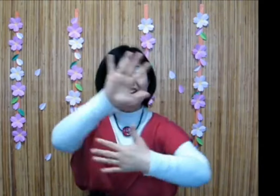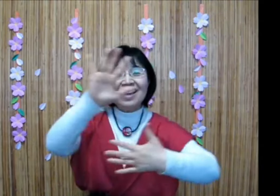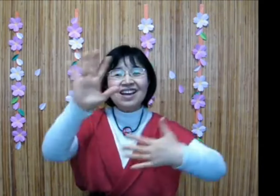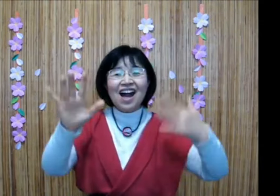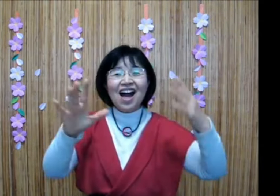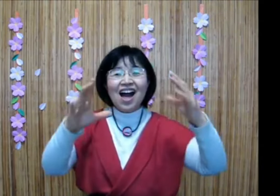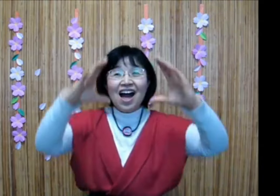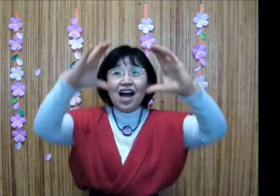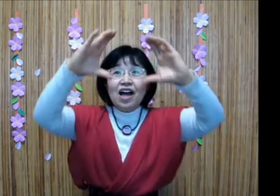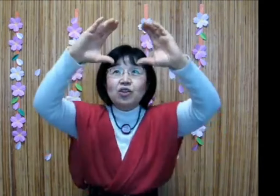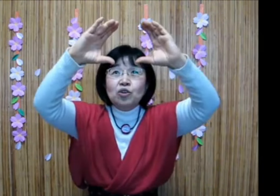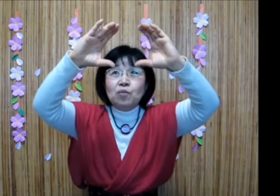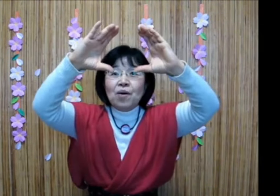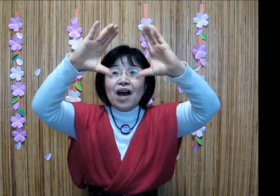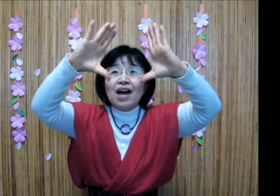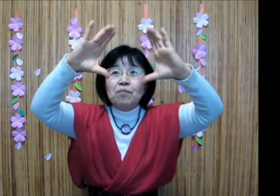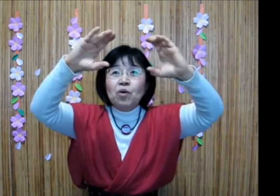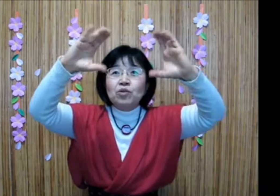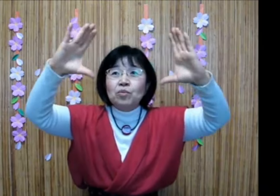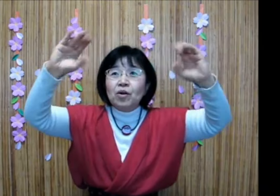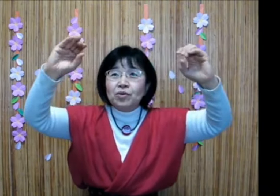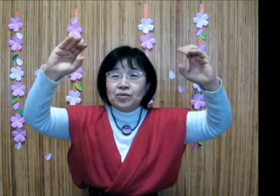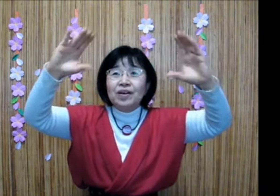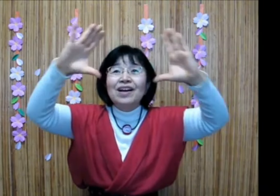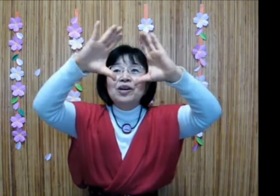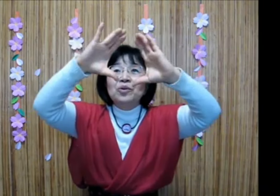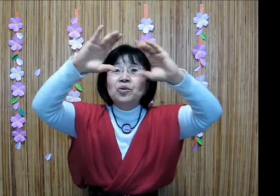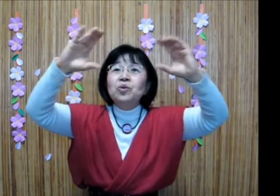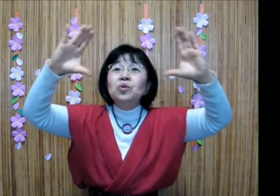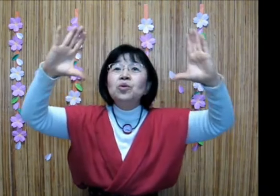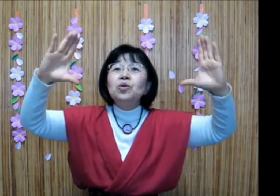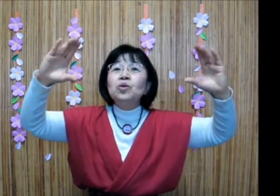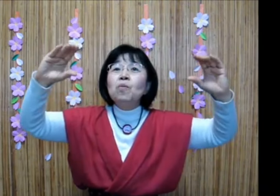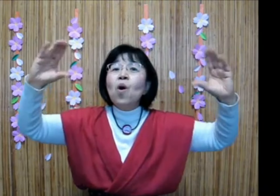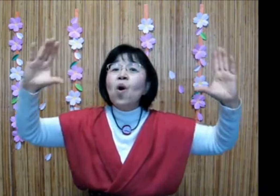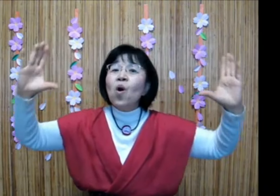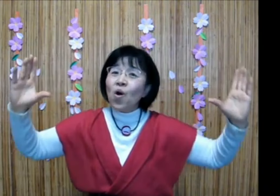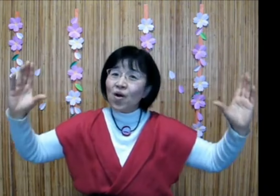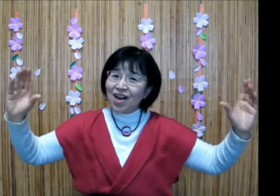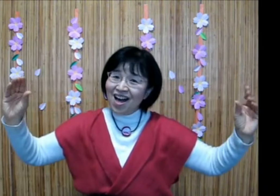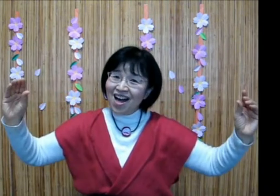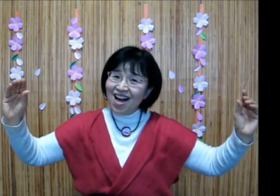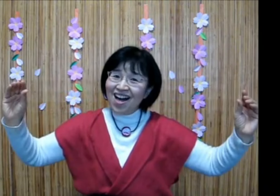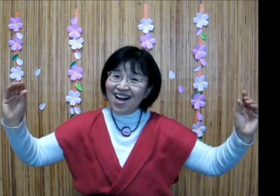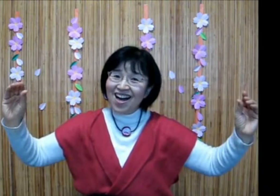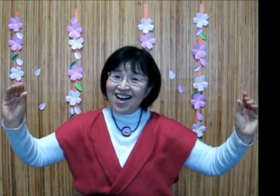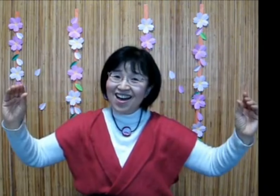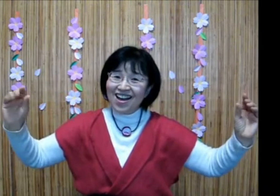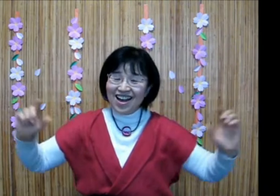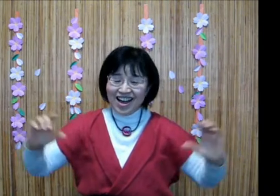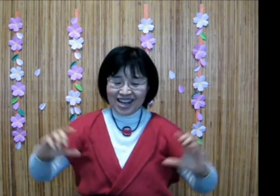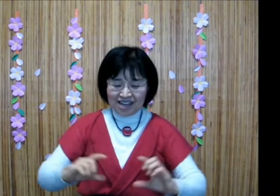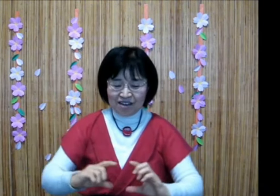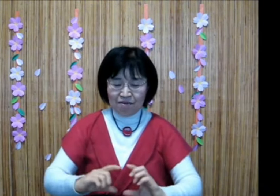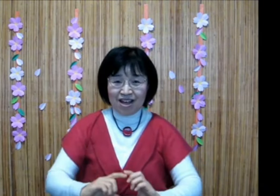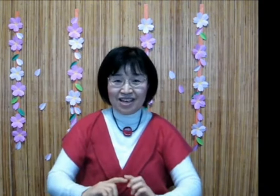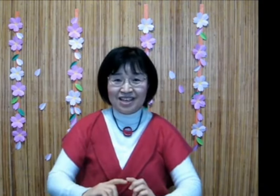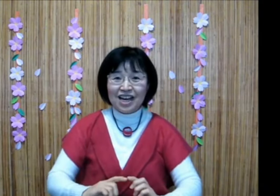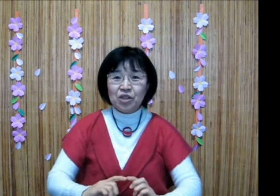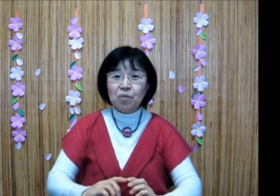か。雲はもくもく。雲か。朝日は日が昇って